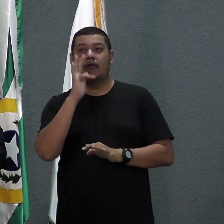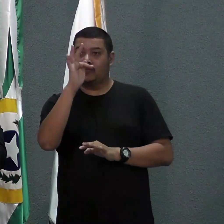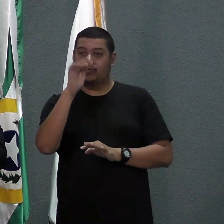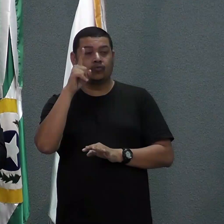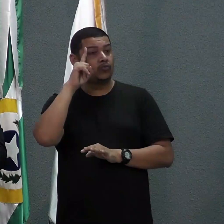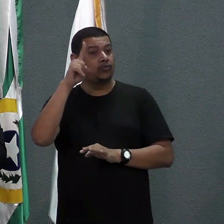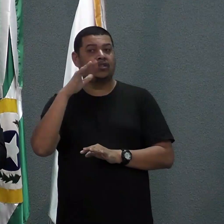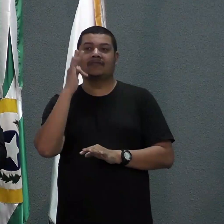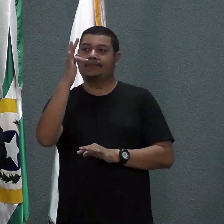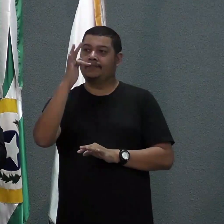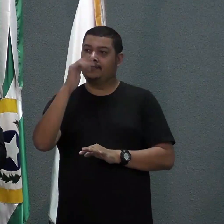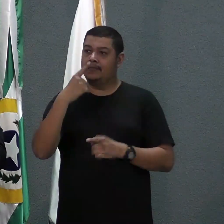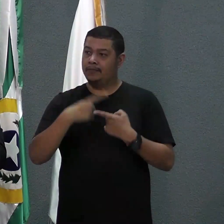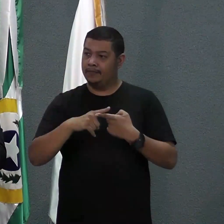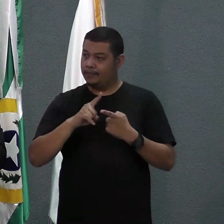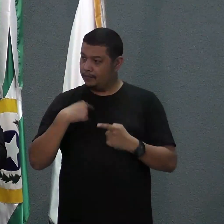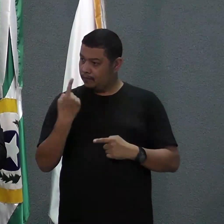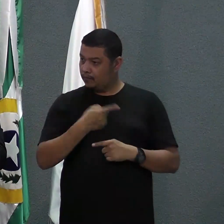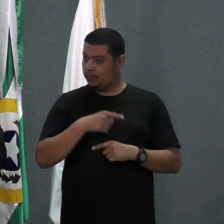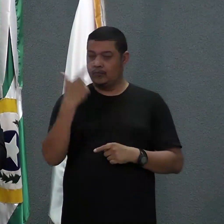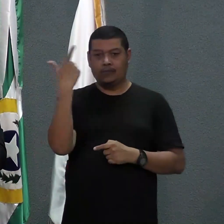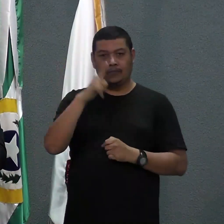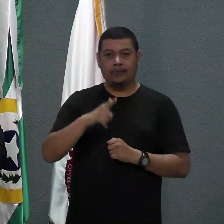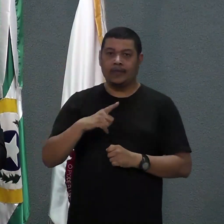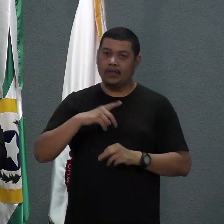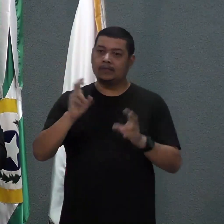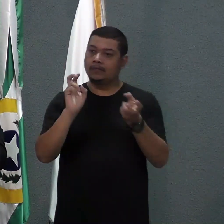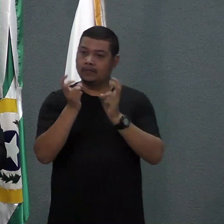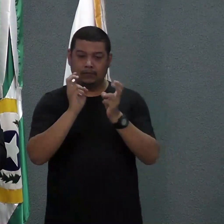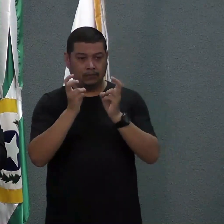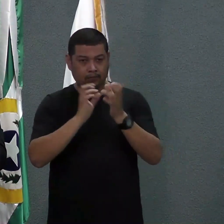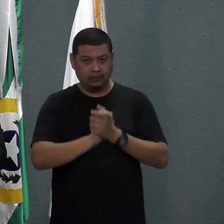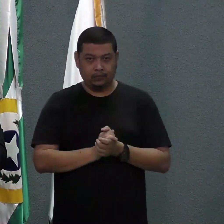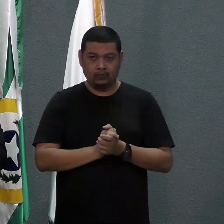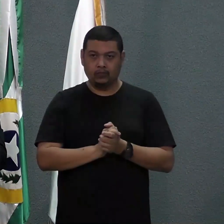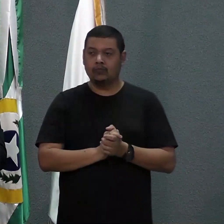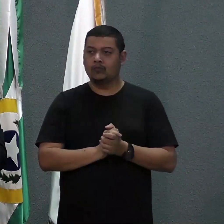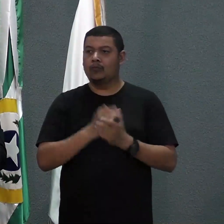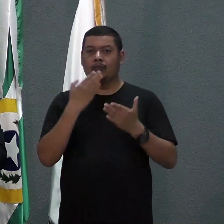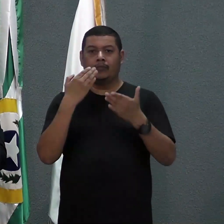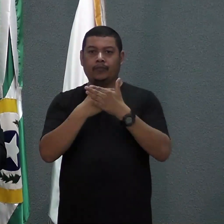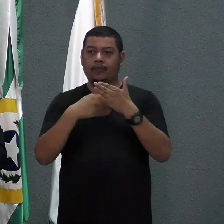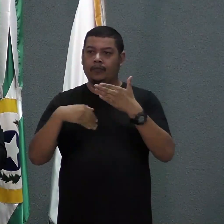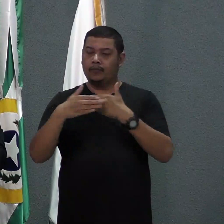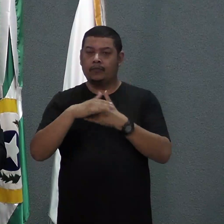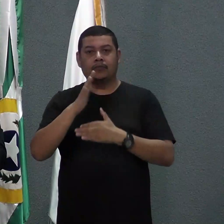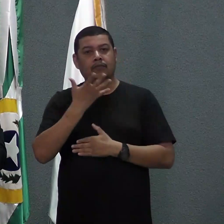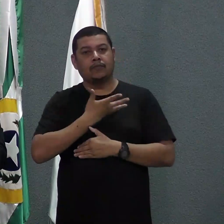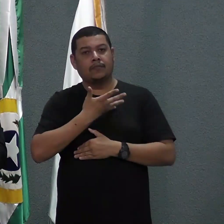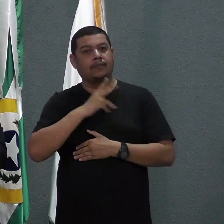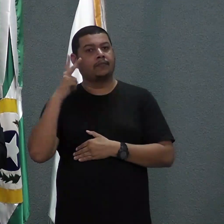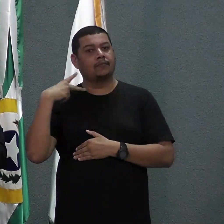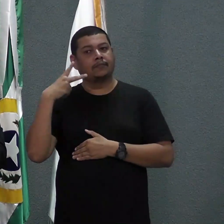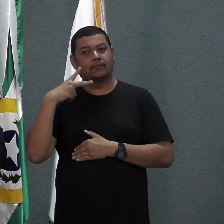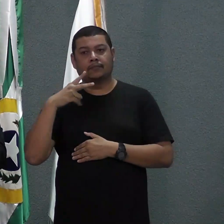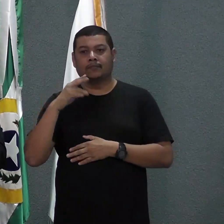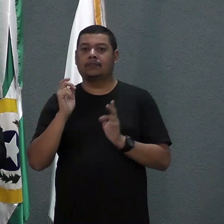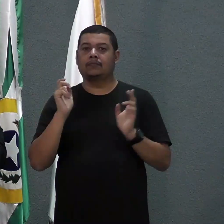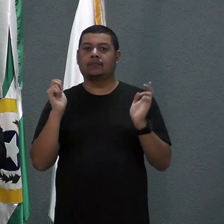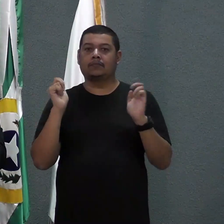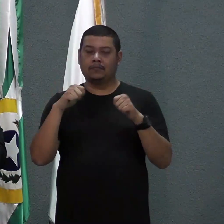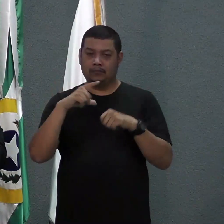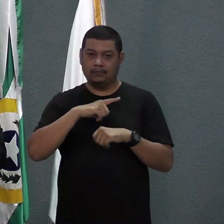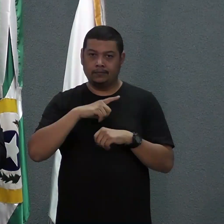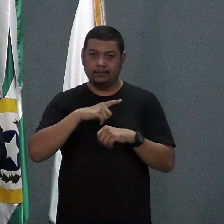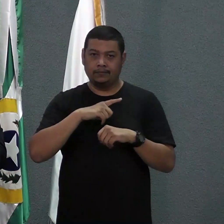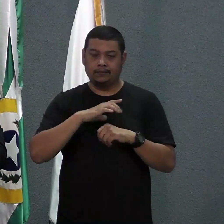que a gente, mais uma vez, nos reunimos aí com os nossos colegas vereadores, para que possamos aí